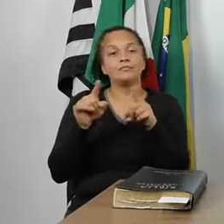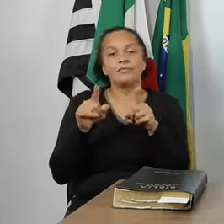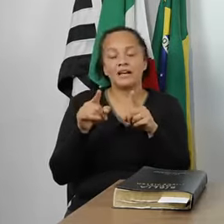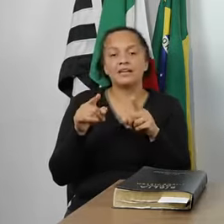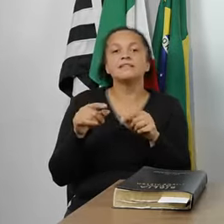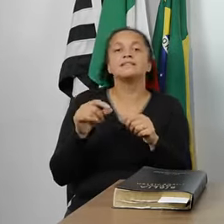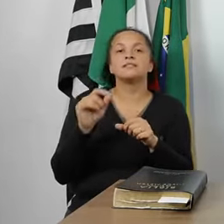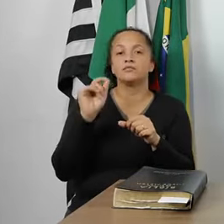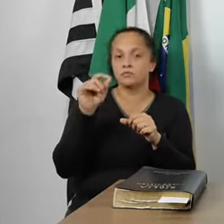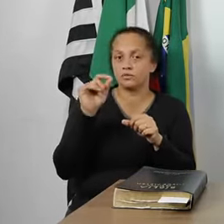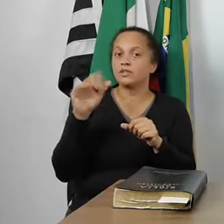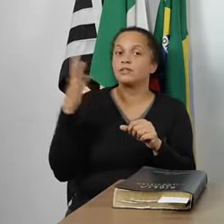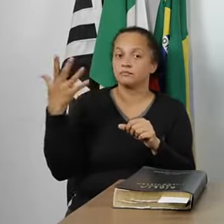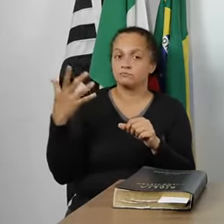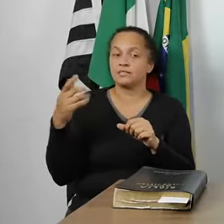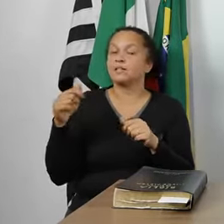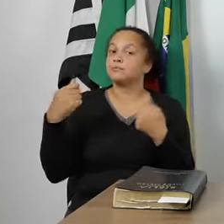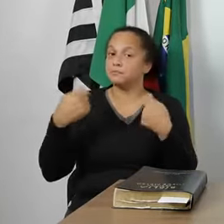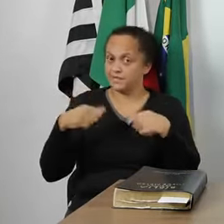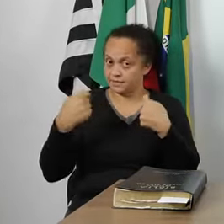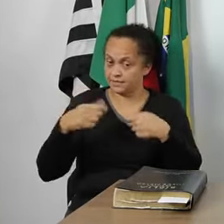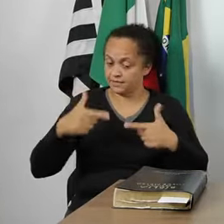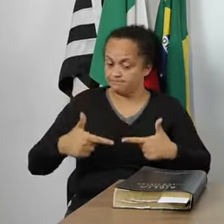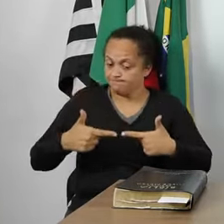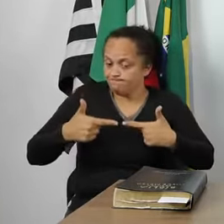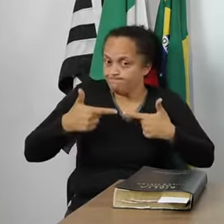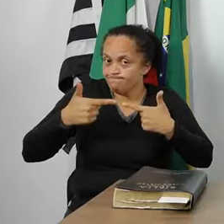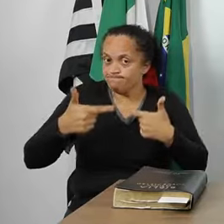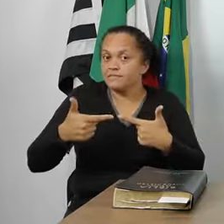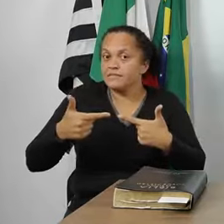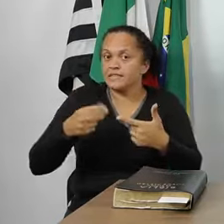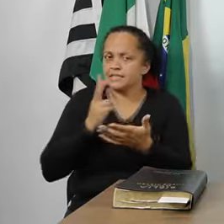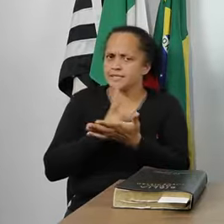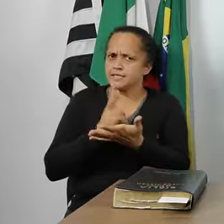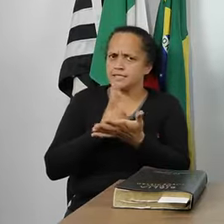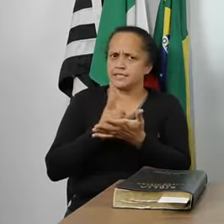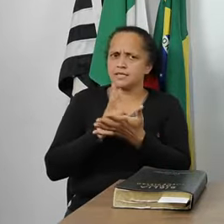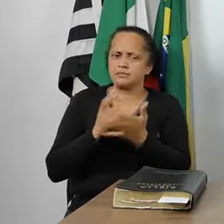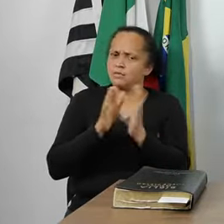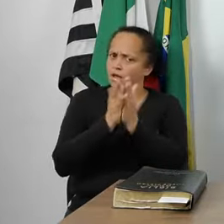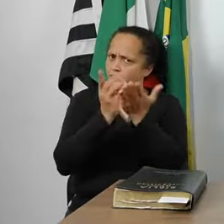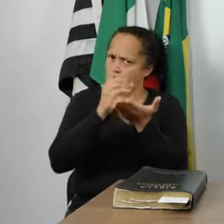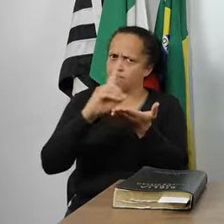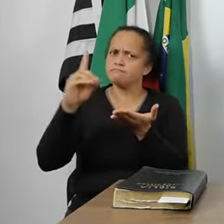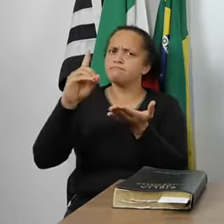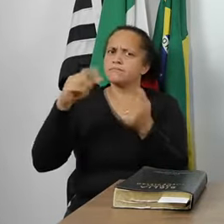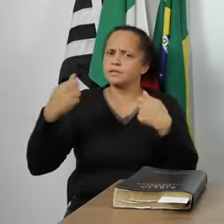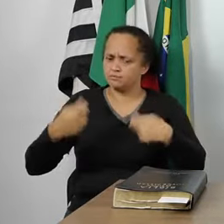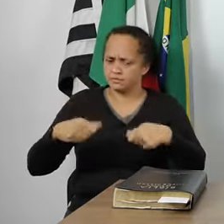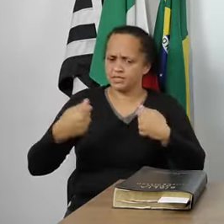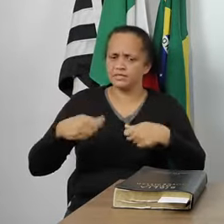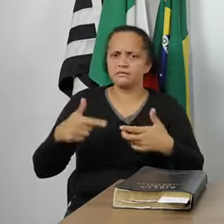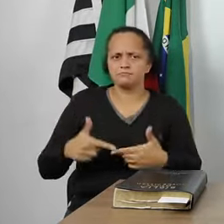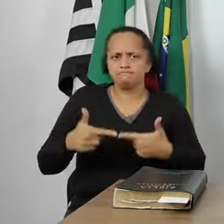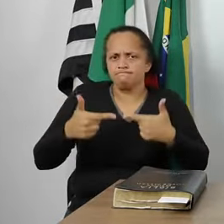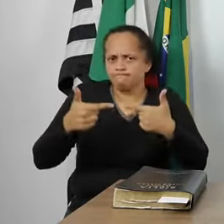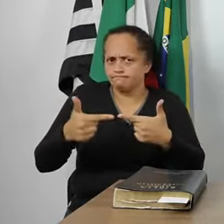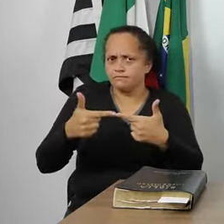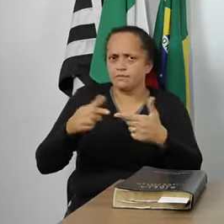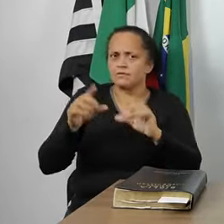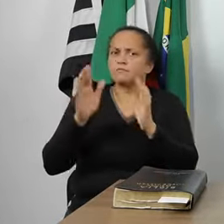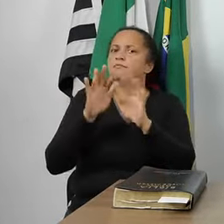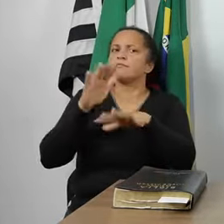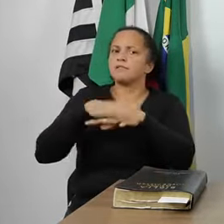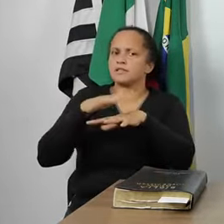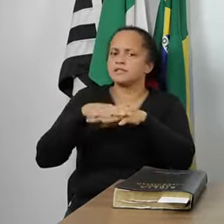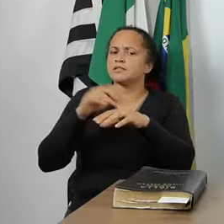precisa de fato é se firmar na palavra e tomar uma firme decisão de fazer o que está escrito. Amém?